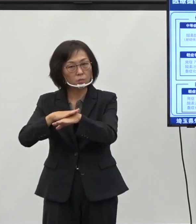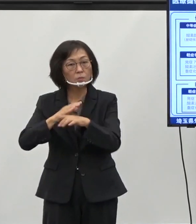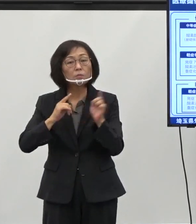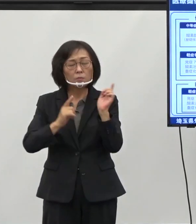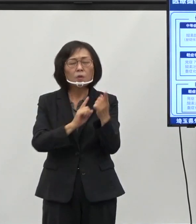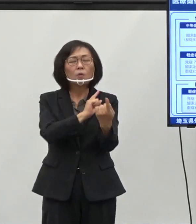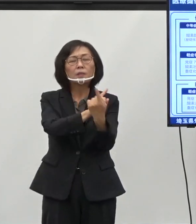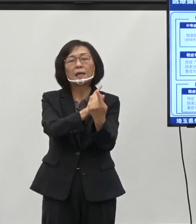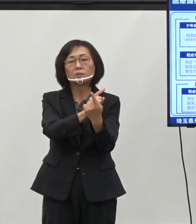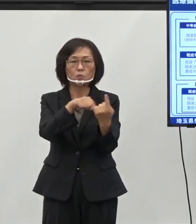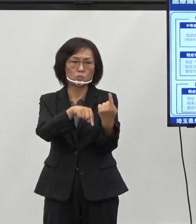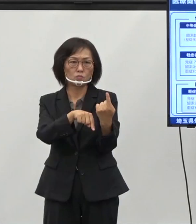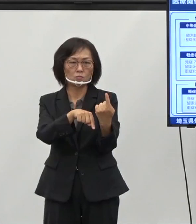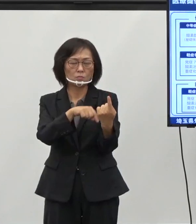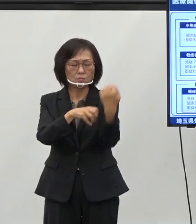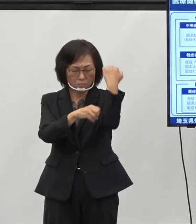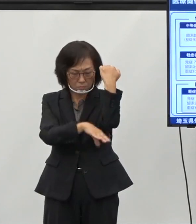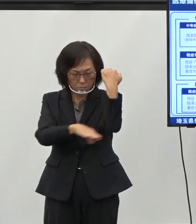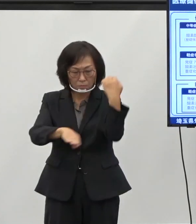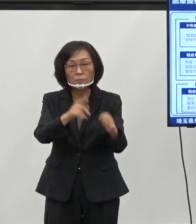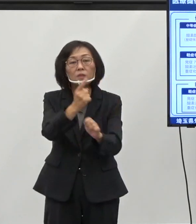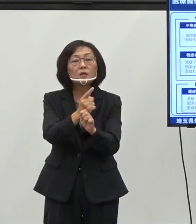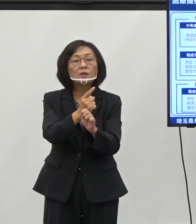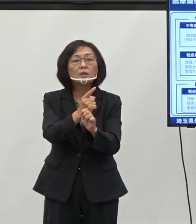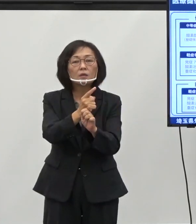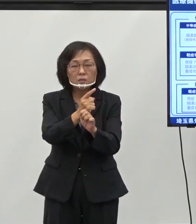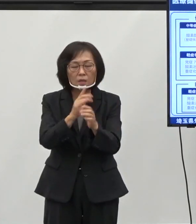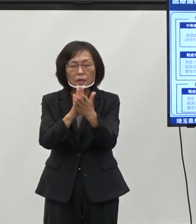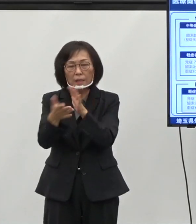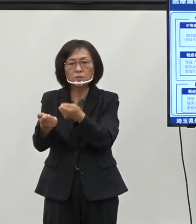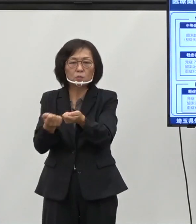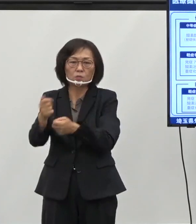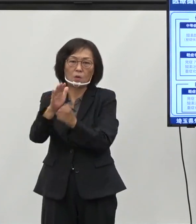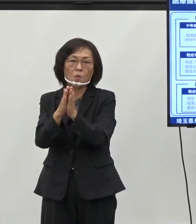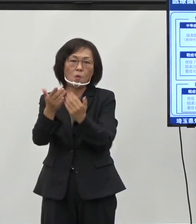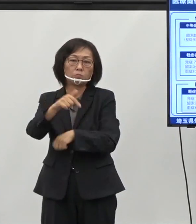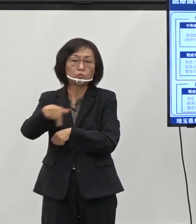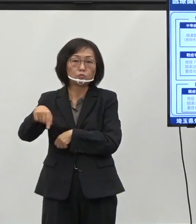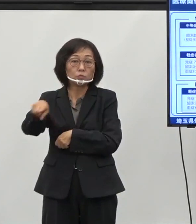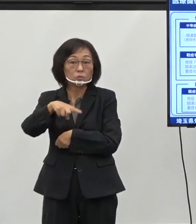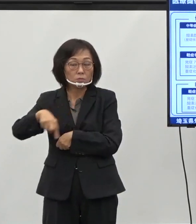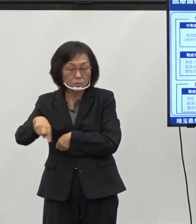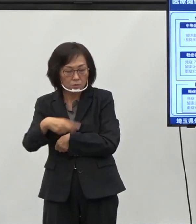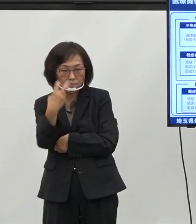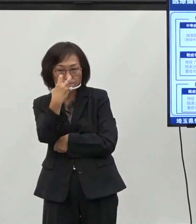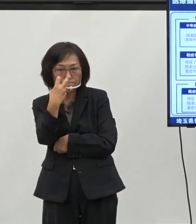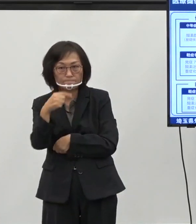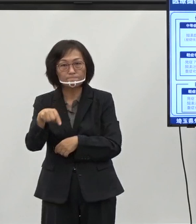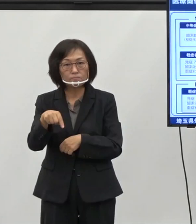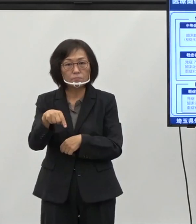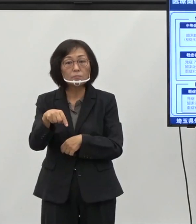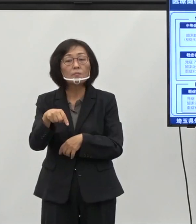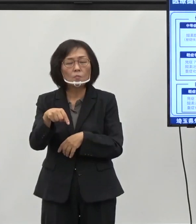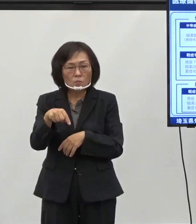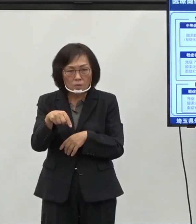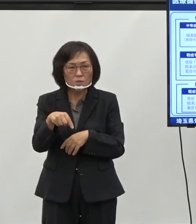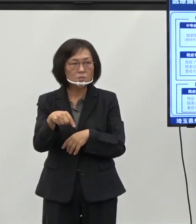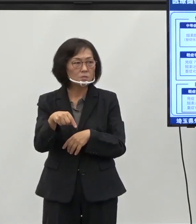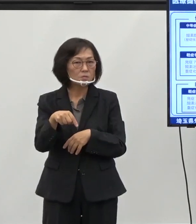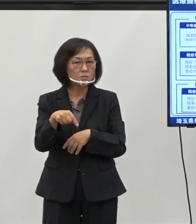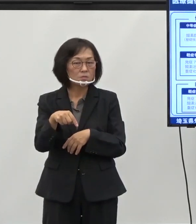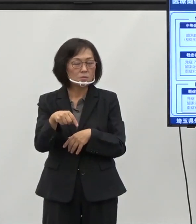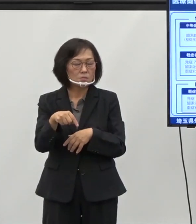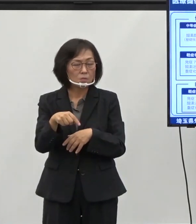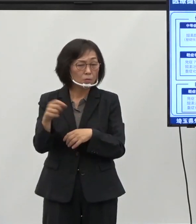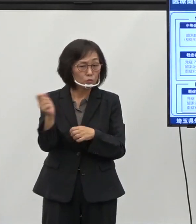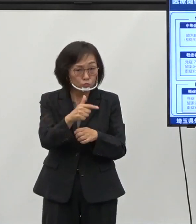で専門知識と合わせて選定をしますので、したがってこの方々が直ちにこちらに行くということにはなりません。